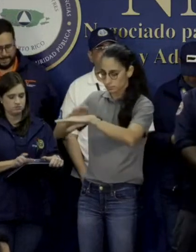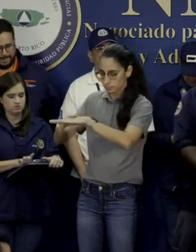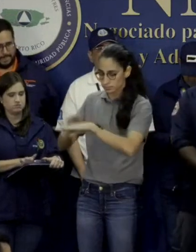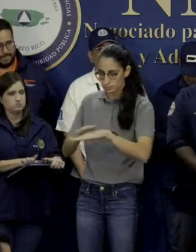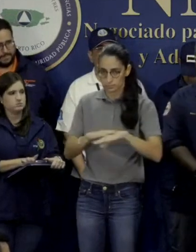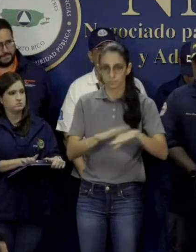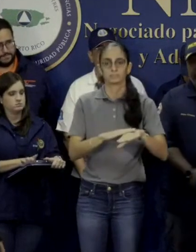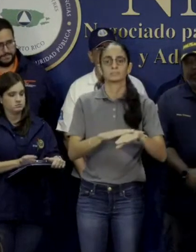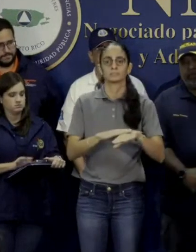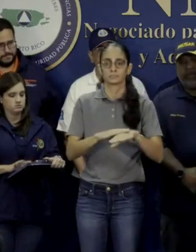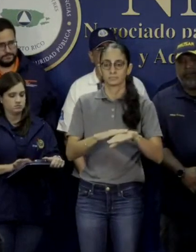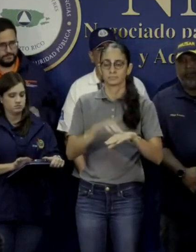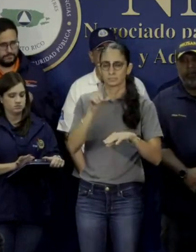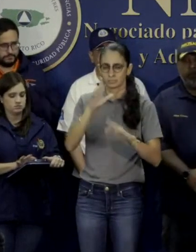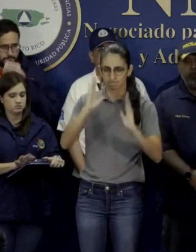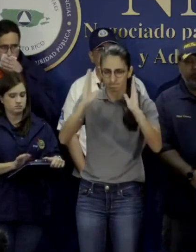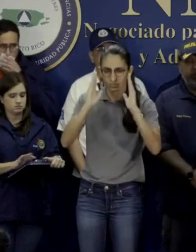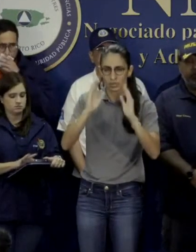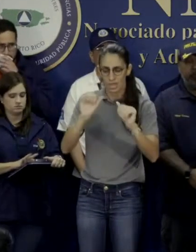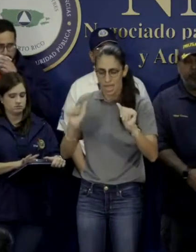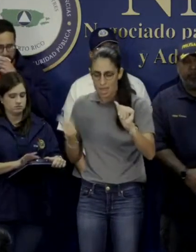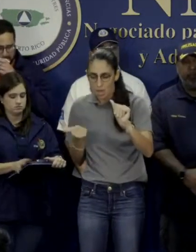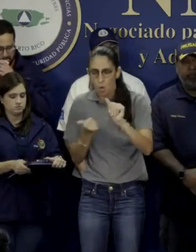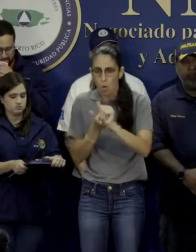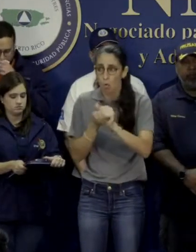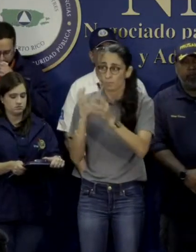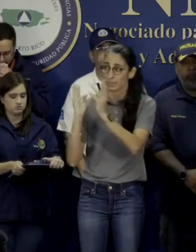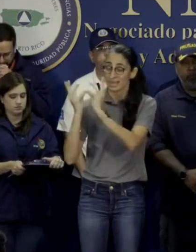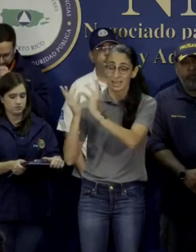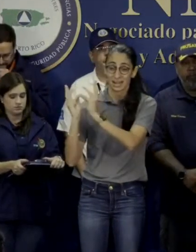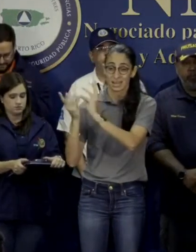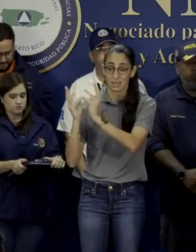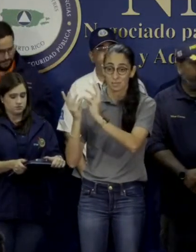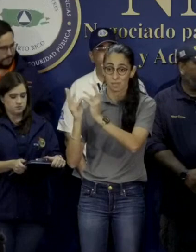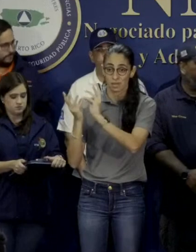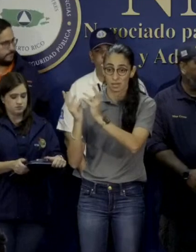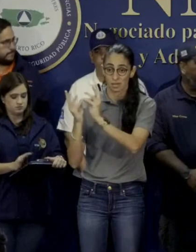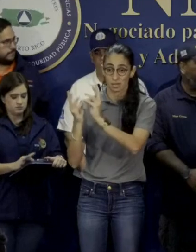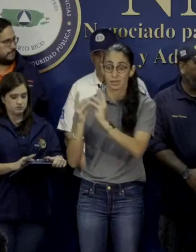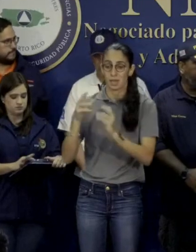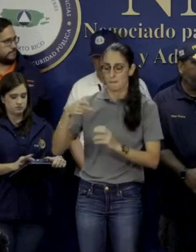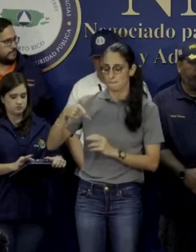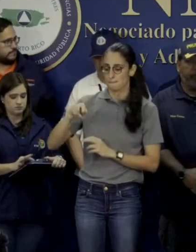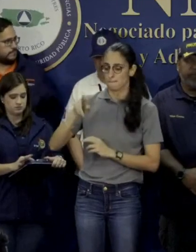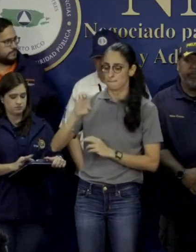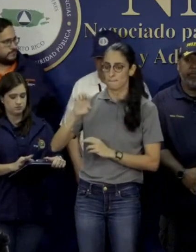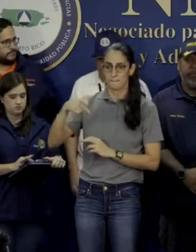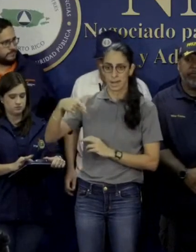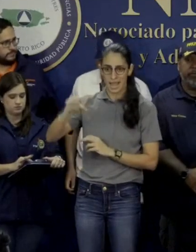seguir atentos a las actualizaciones del clima. Tenemos activado el portal